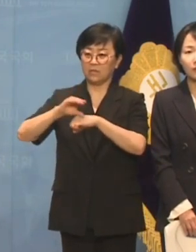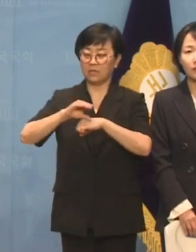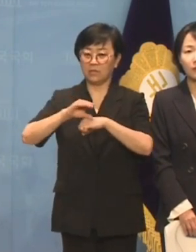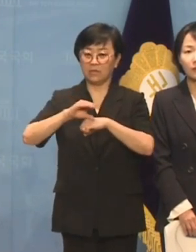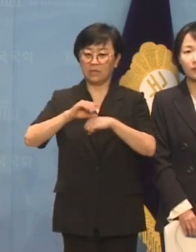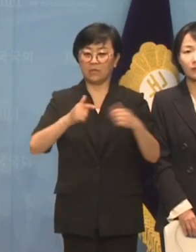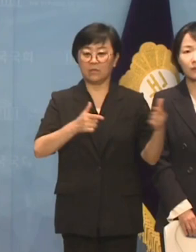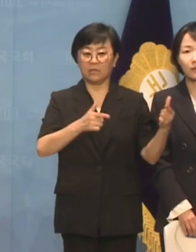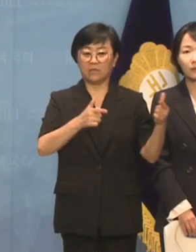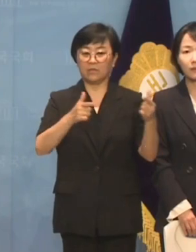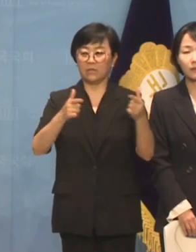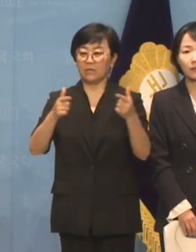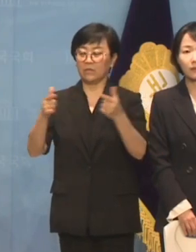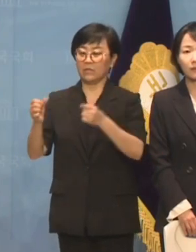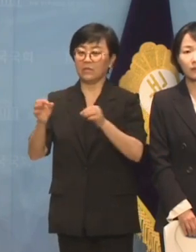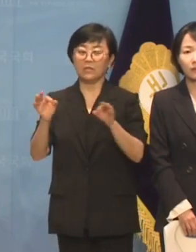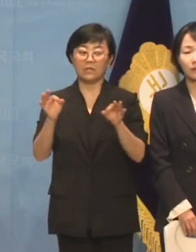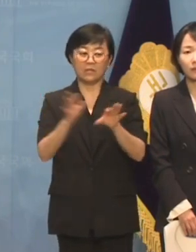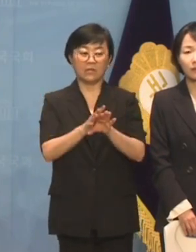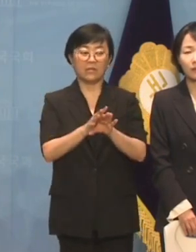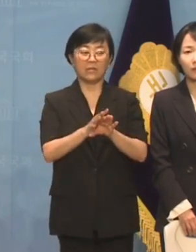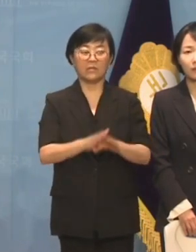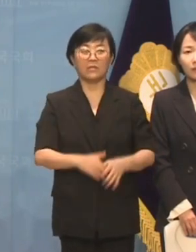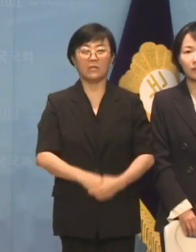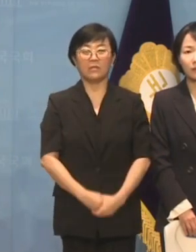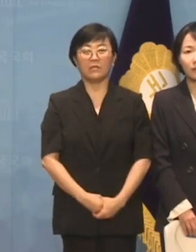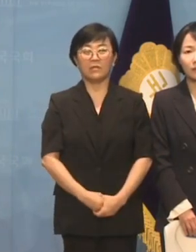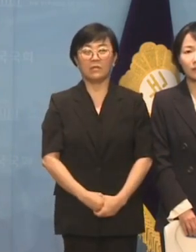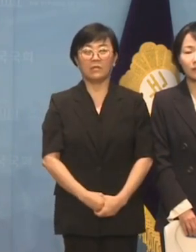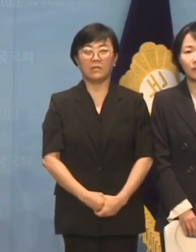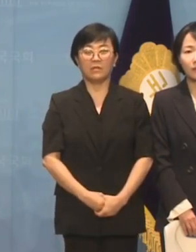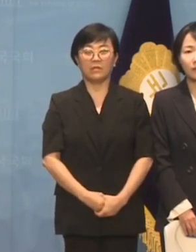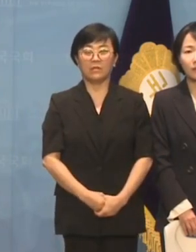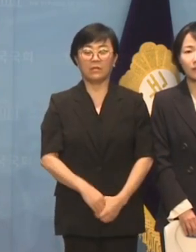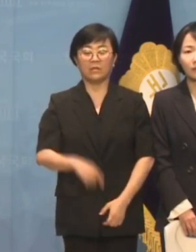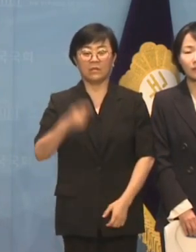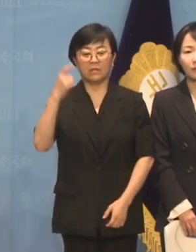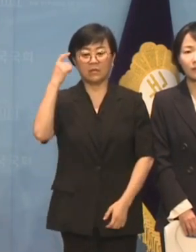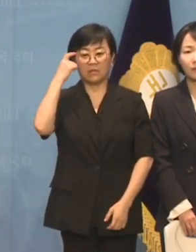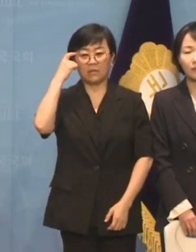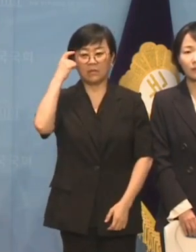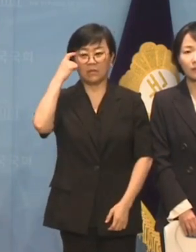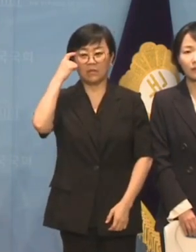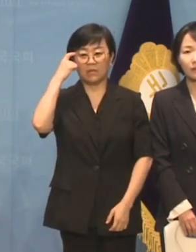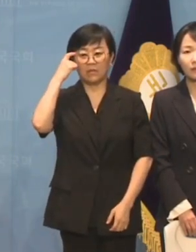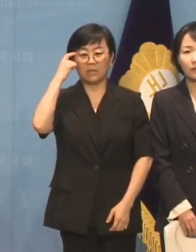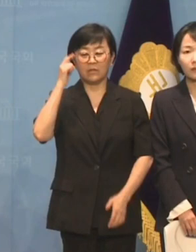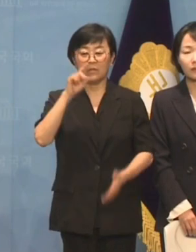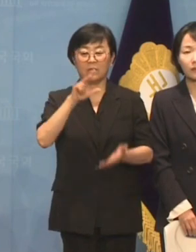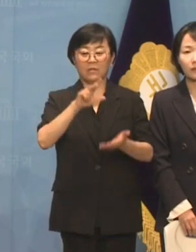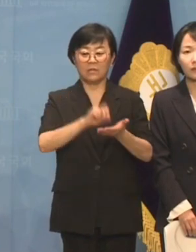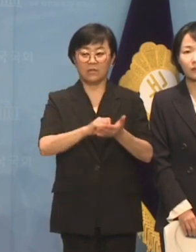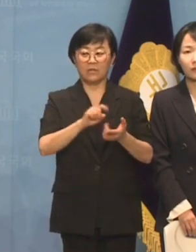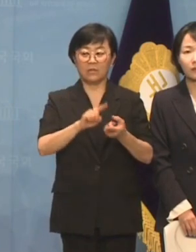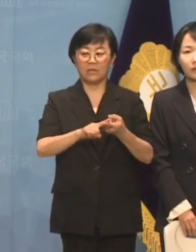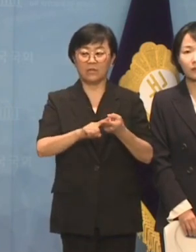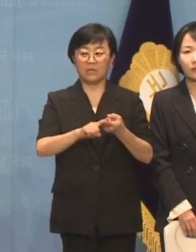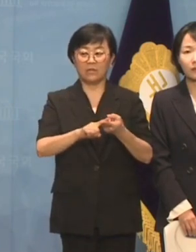보도들이 일체히 다 없어져 버렸습니다. 도대체 이게 어떻게 된 사연인지 이 부분에